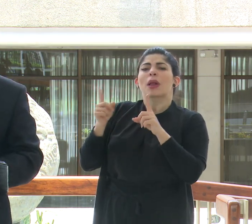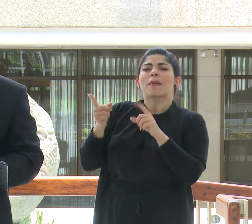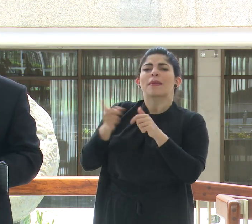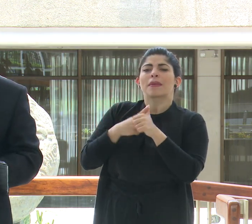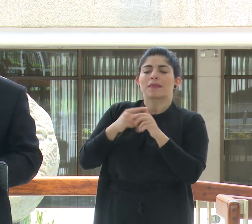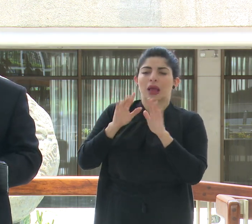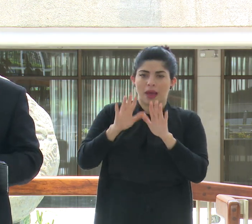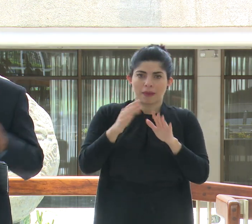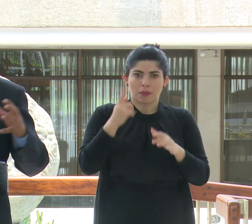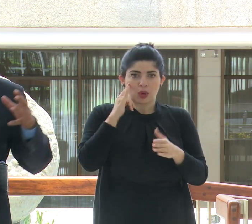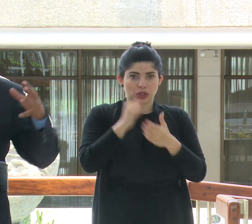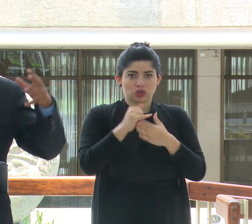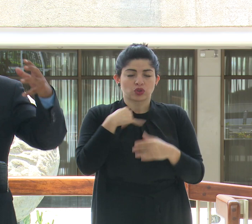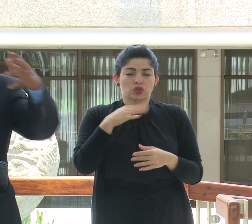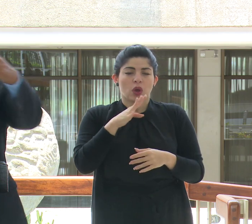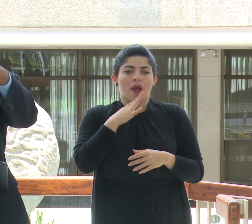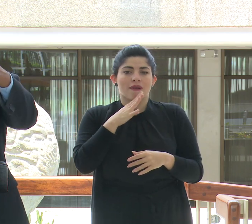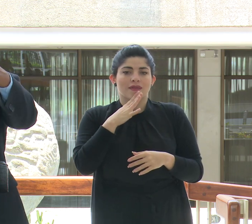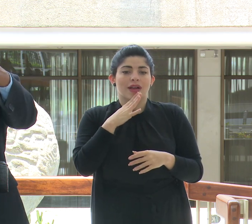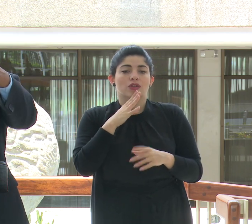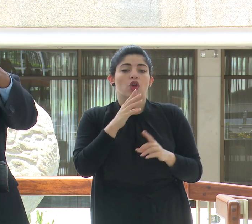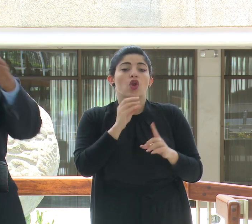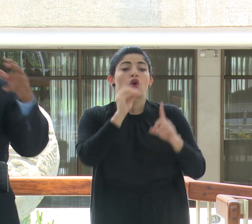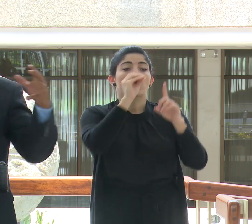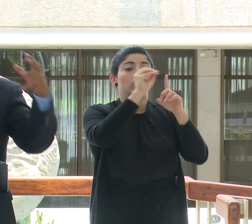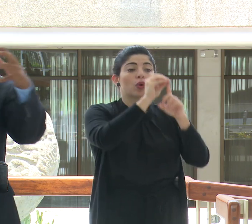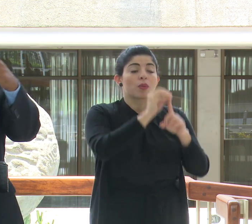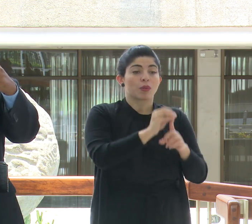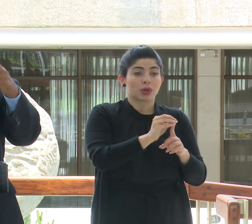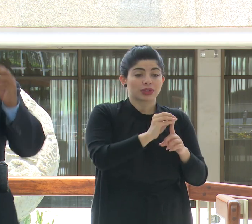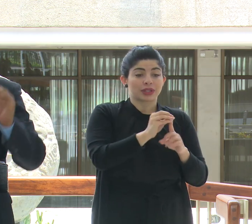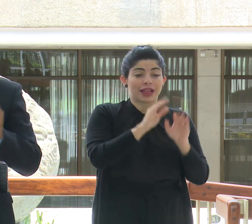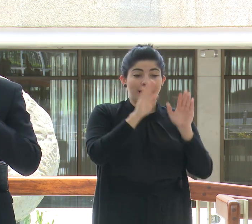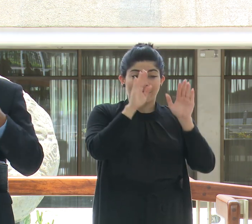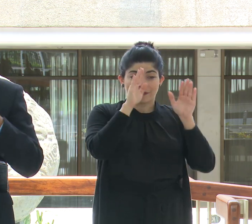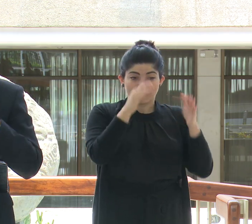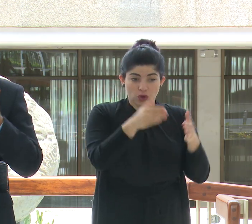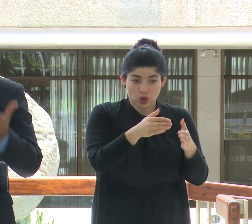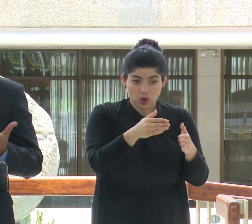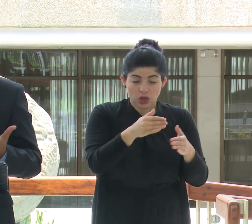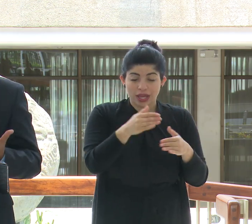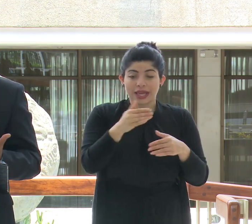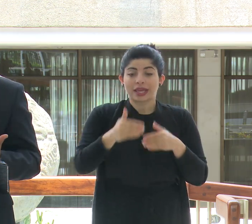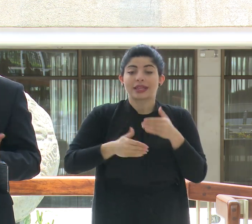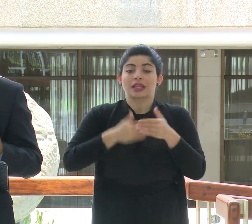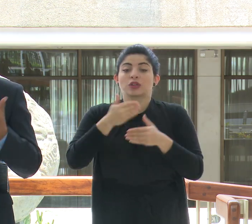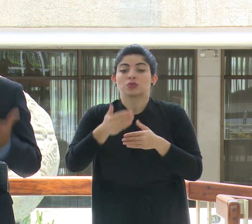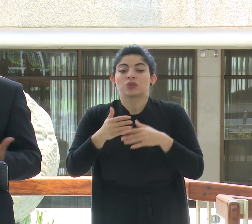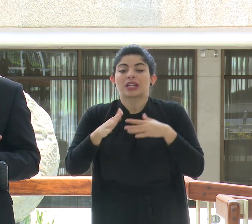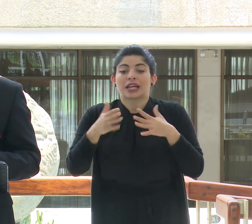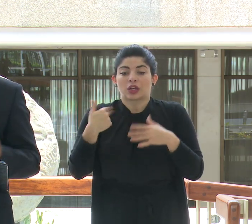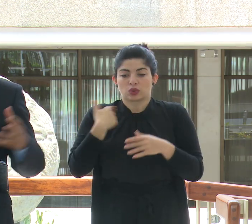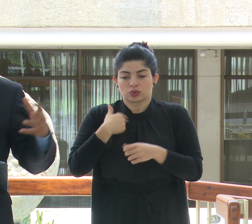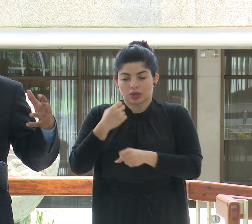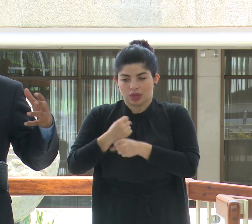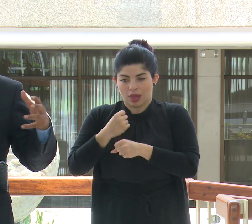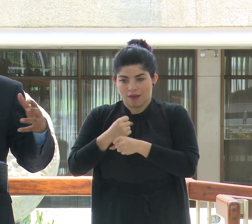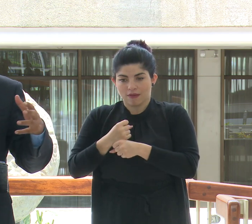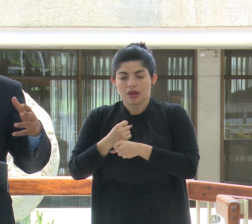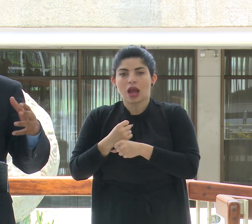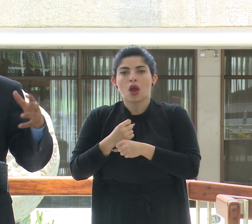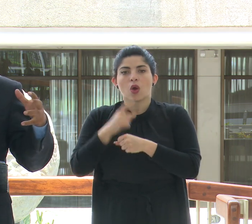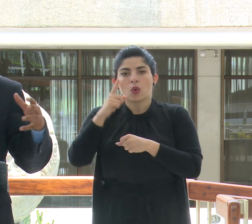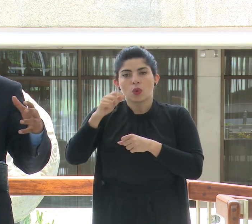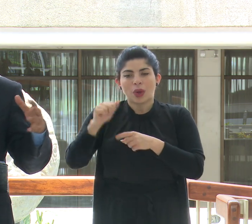Ahí vamos, por eso estoy hablando de propósito claro, de enfoque, y vamos a empeñar nuestro trabajo en